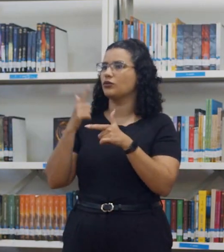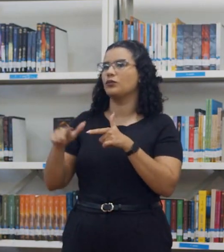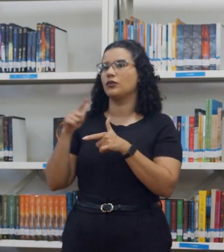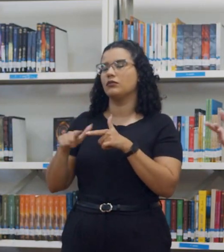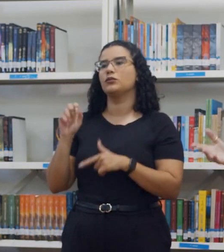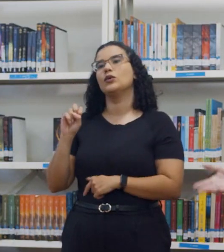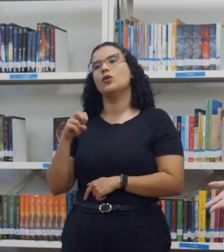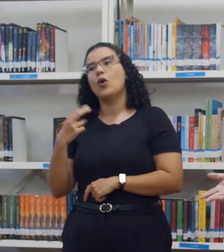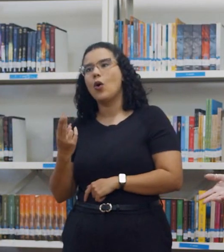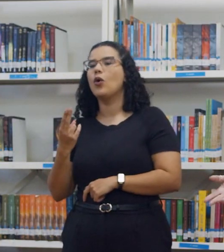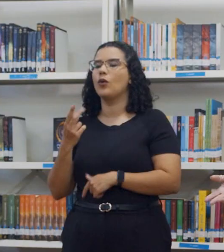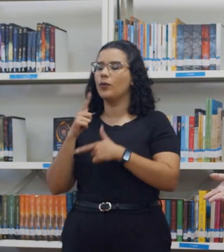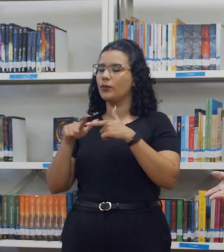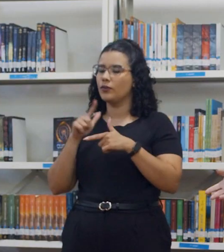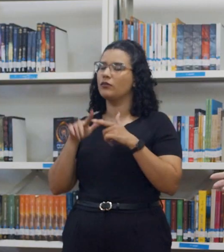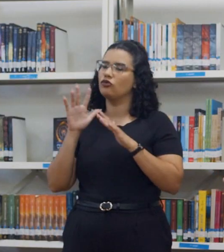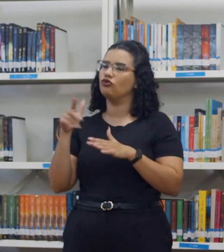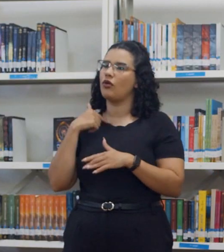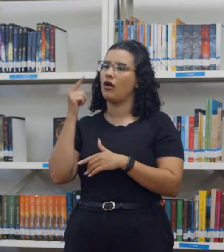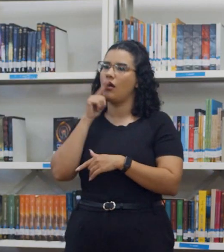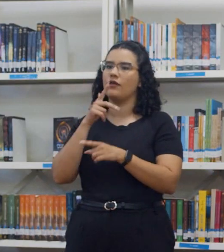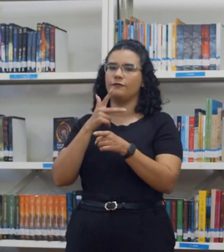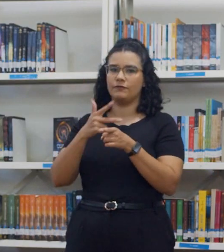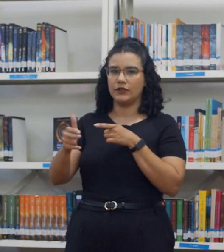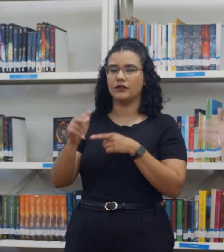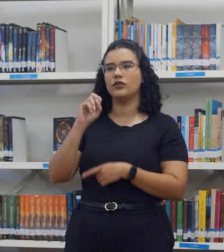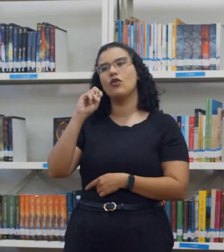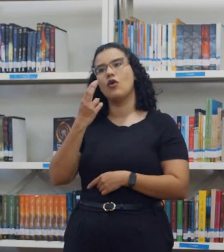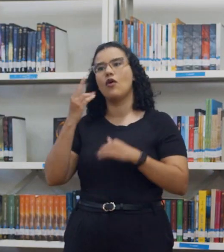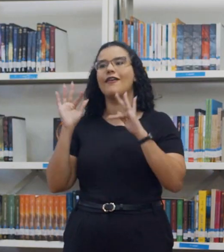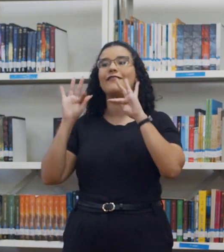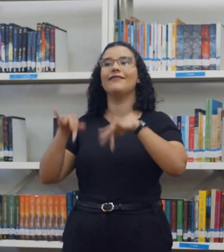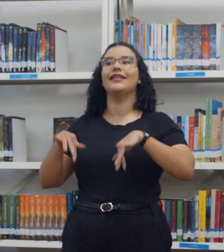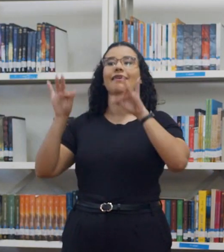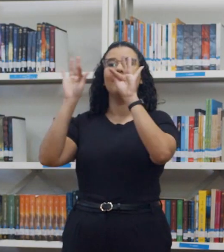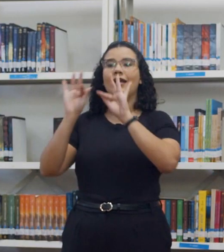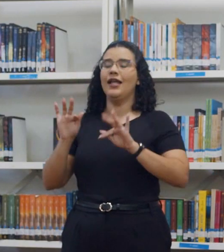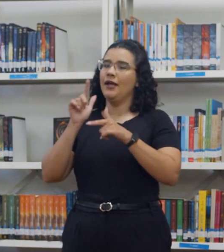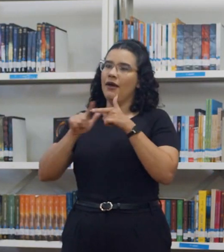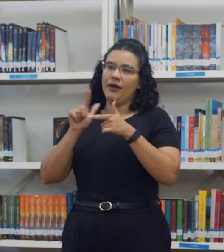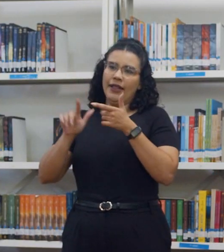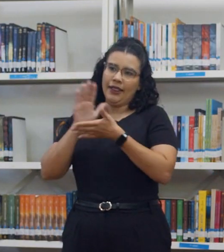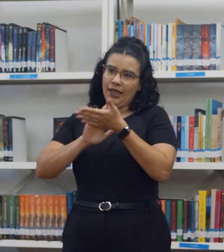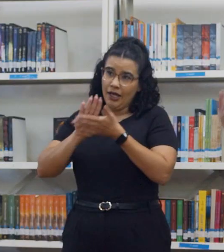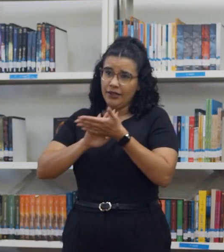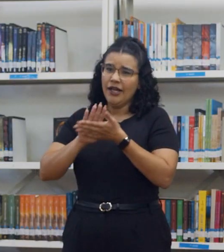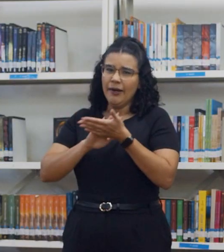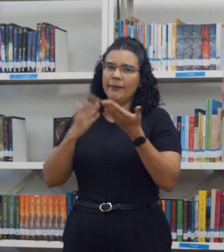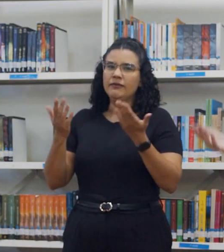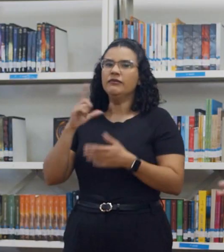né? Ou a superação do problema, ou o final feliz sem problema nenhum, né?